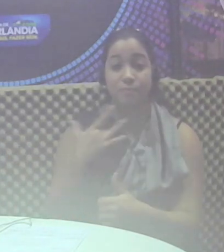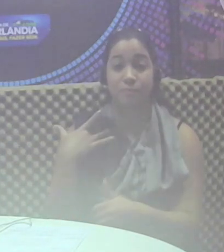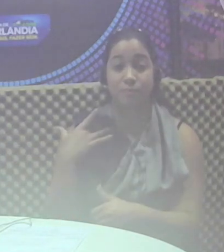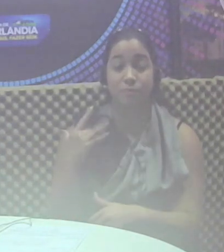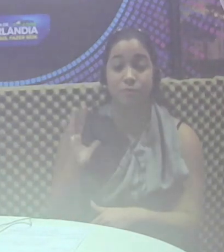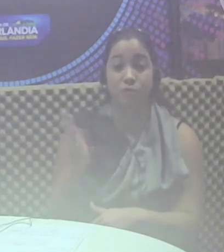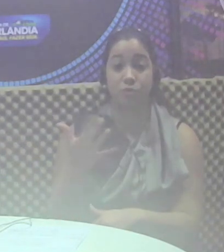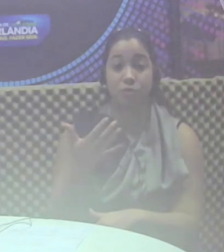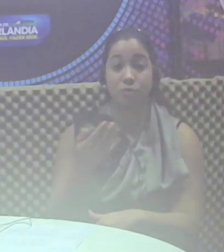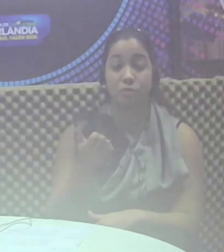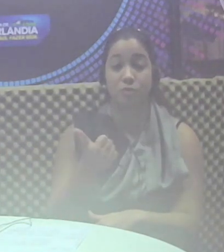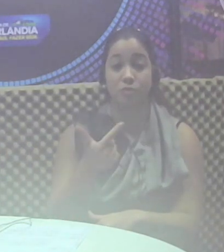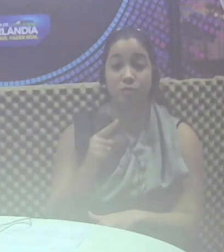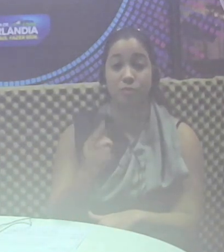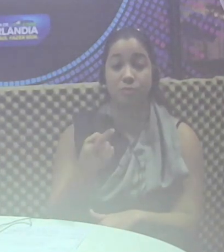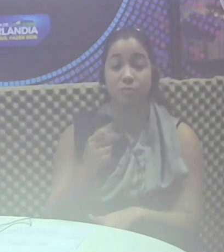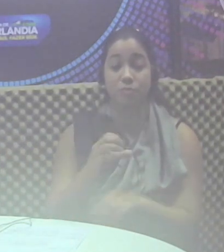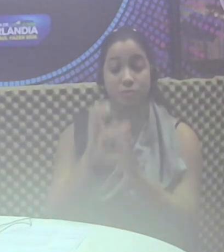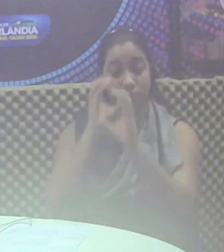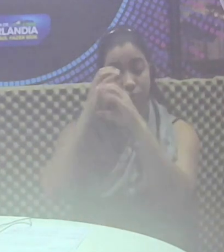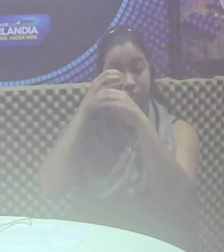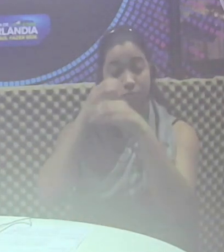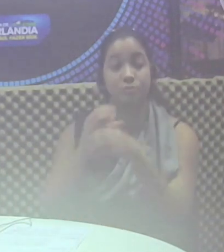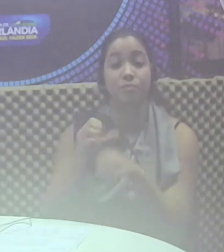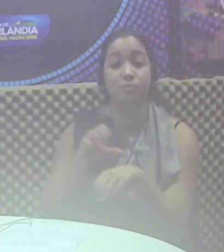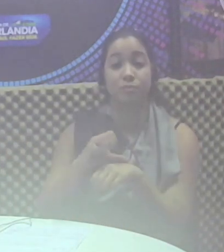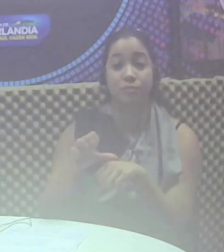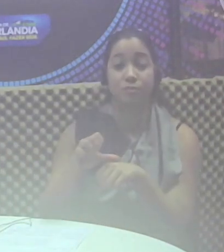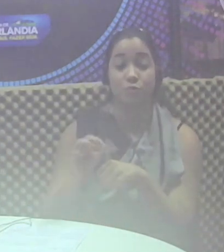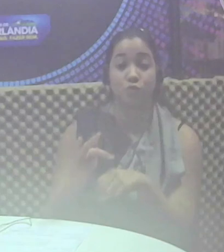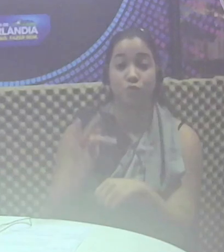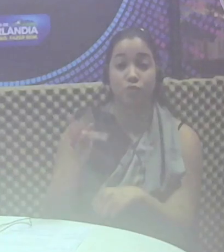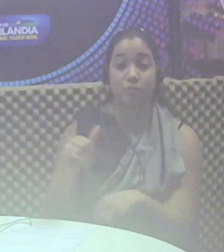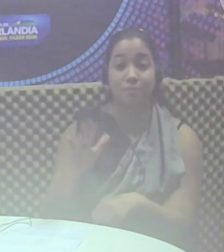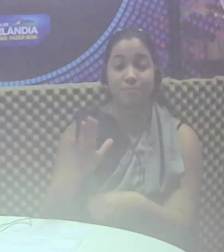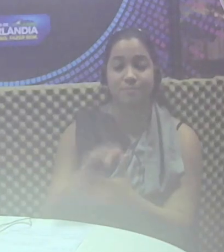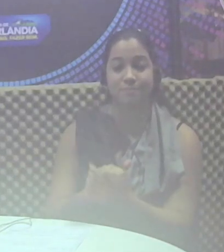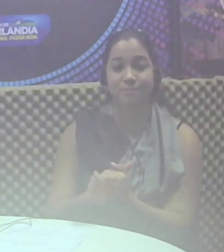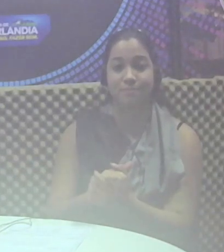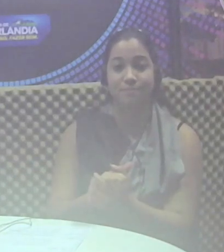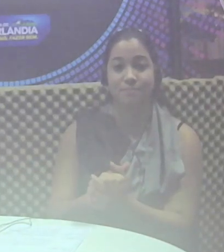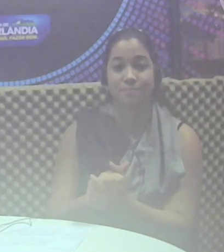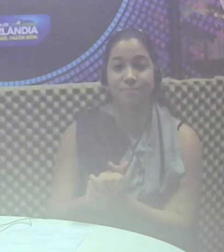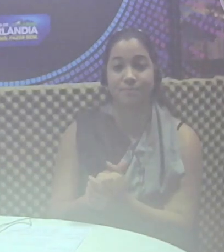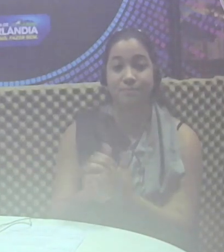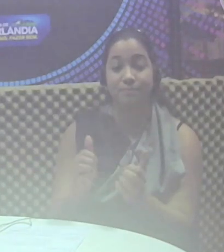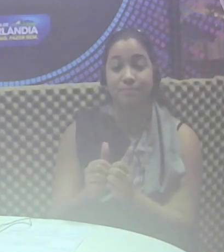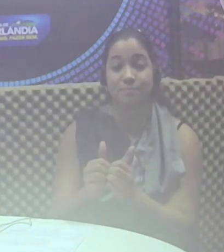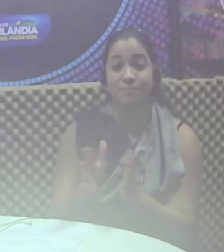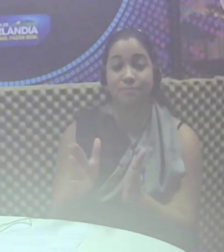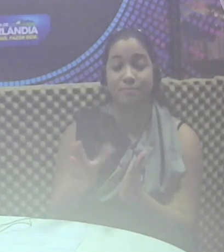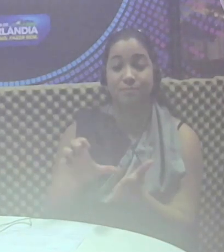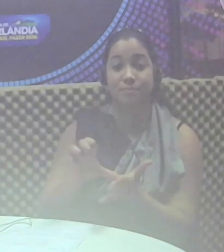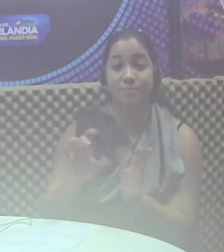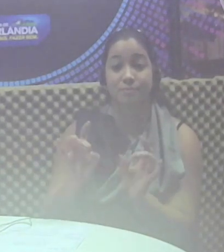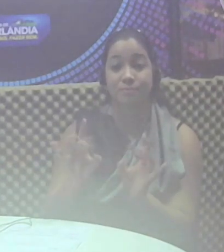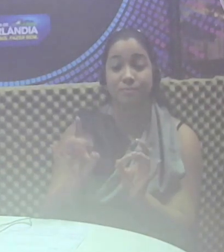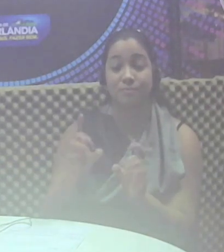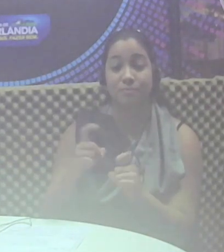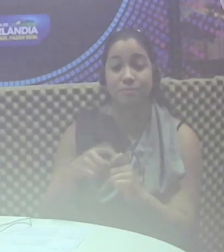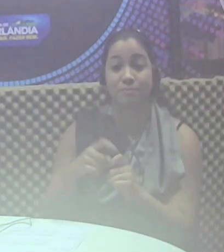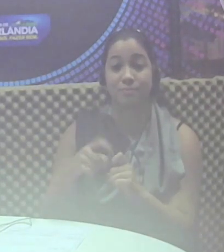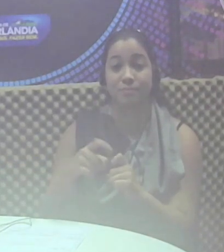realizaram mais de 12 mil exames, cirurgias e em breve tem mais. Acabou de inaugurar o Centro de Especialidades